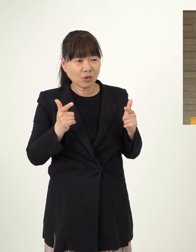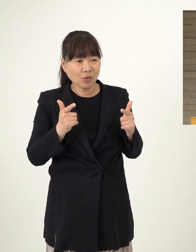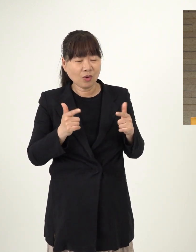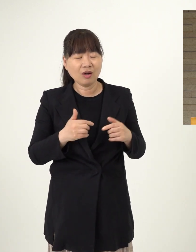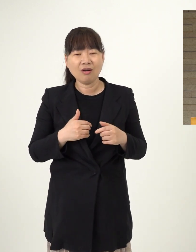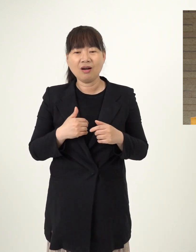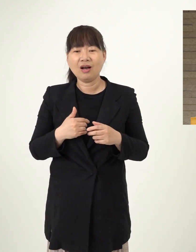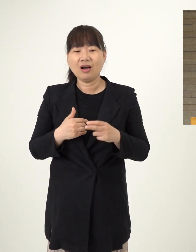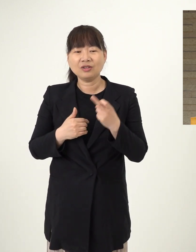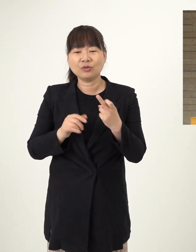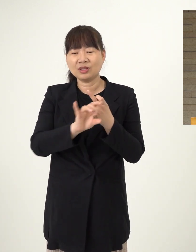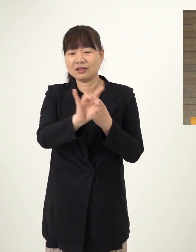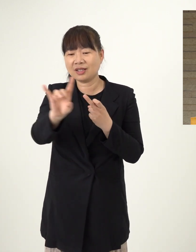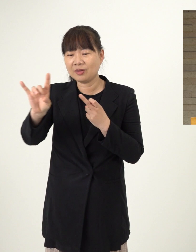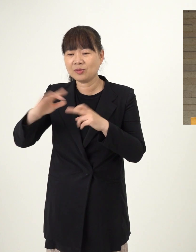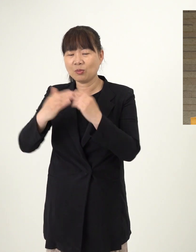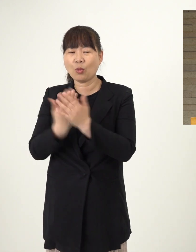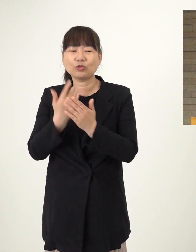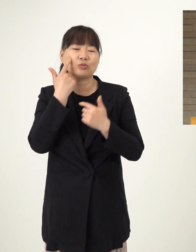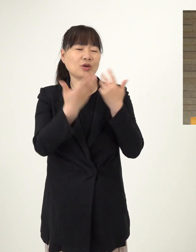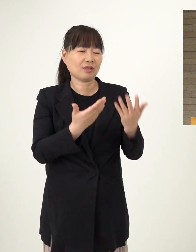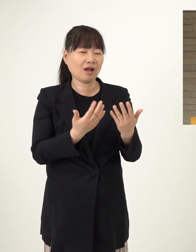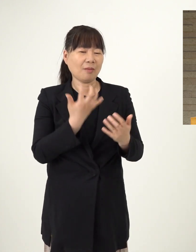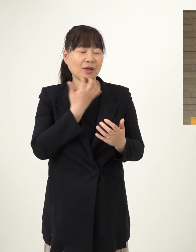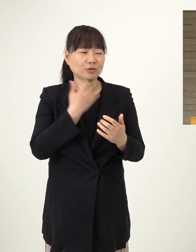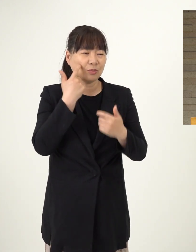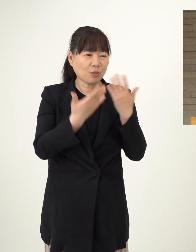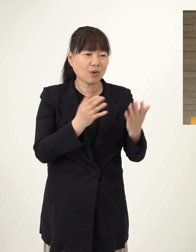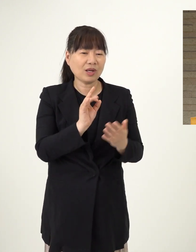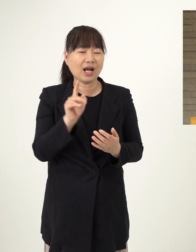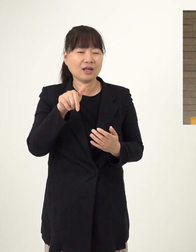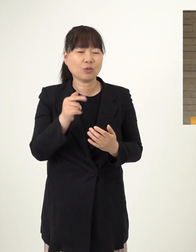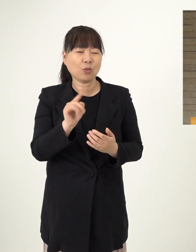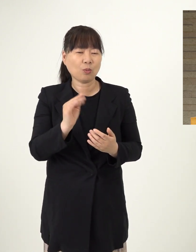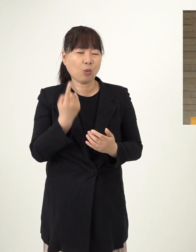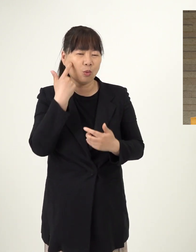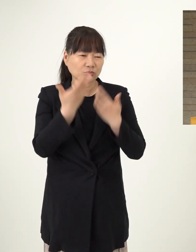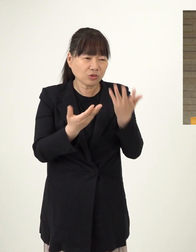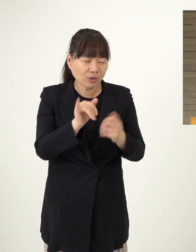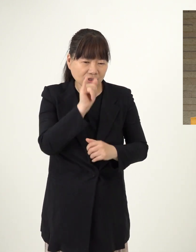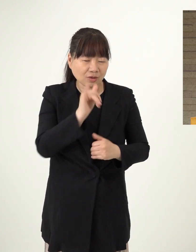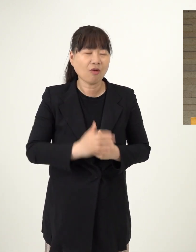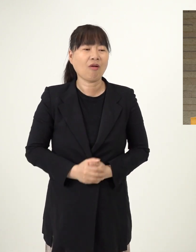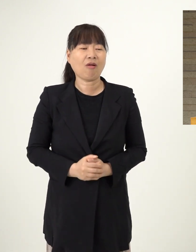거예요. 너무 놀래가지고 베드로도 물어보고 야고보도 물어보고